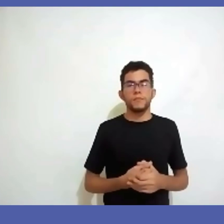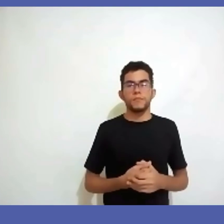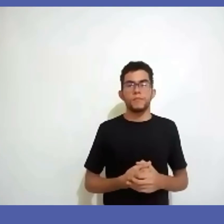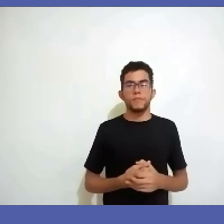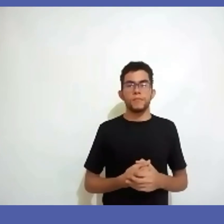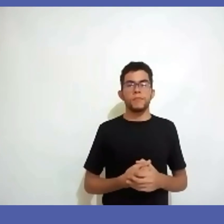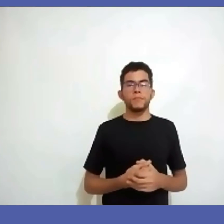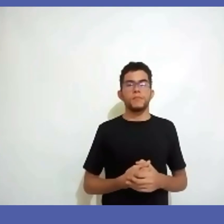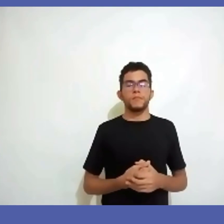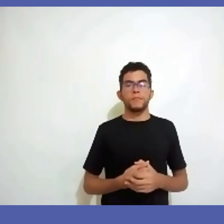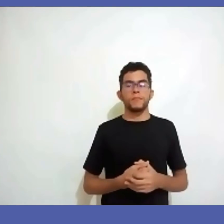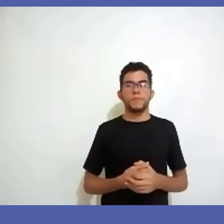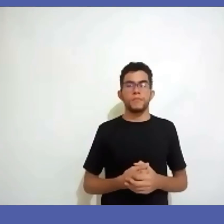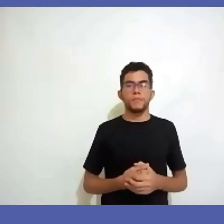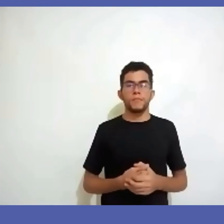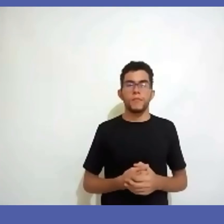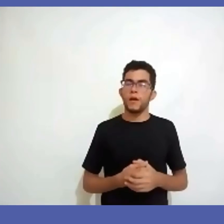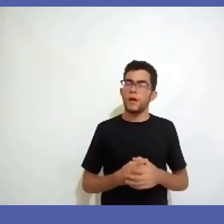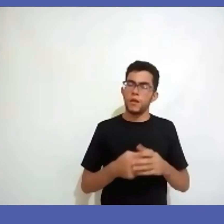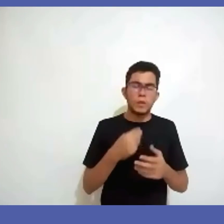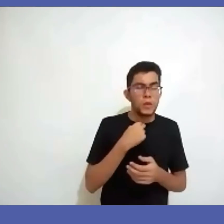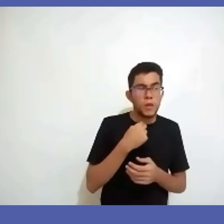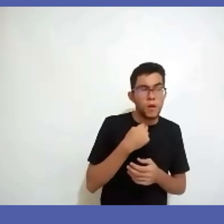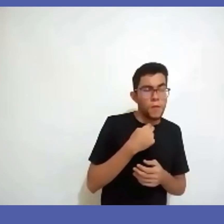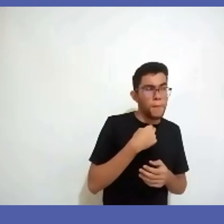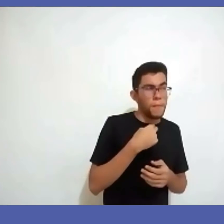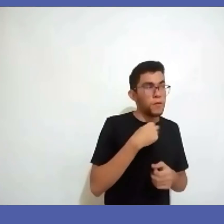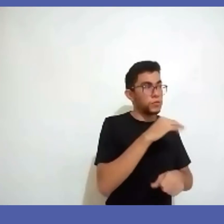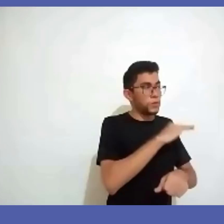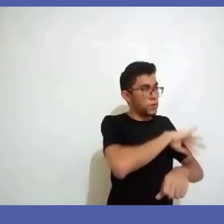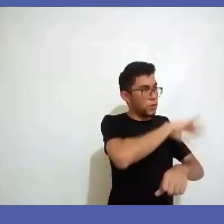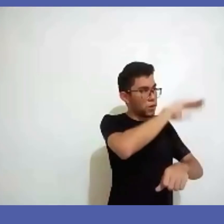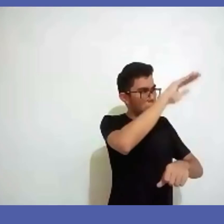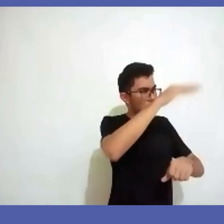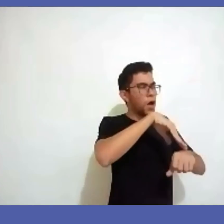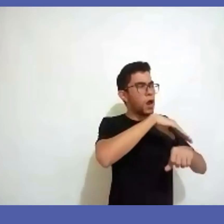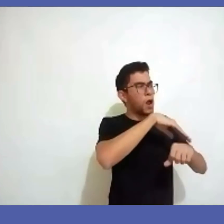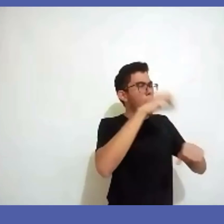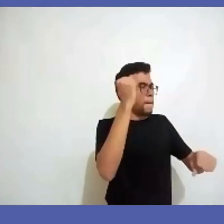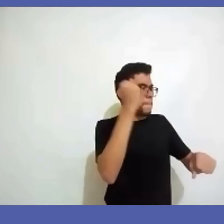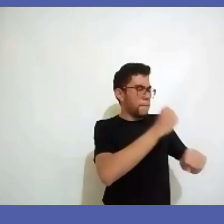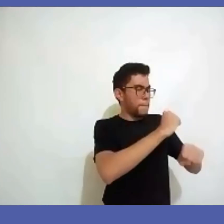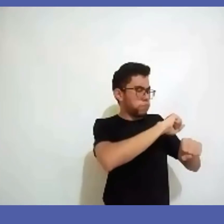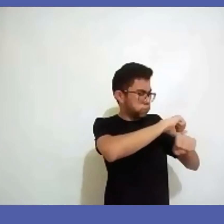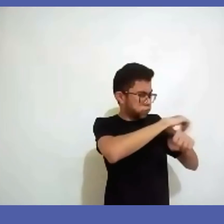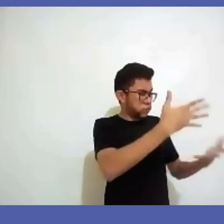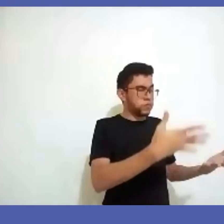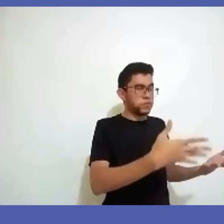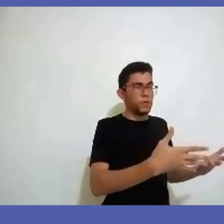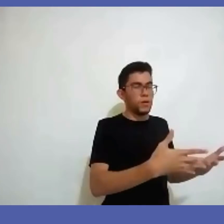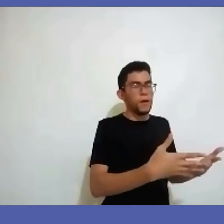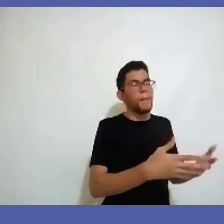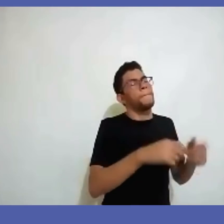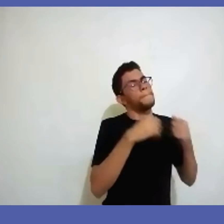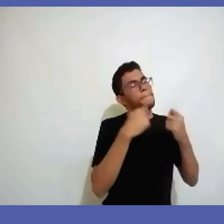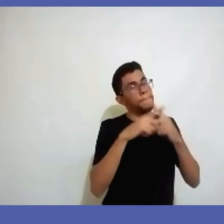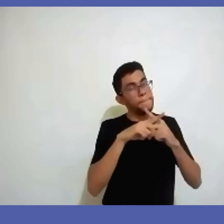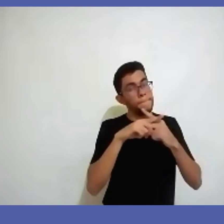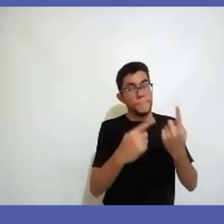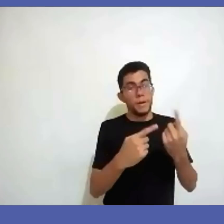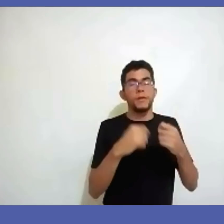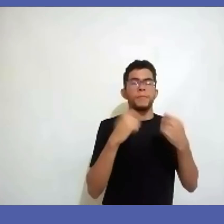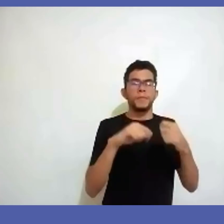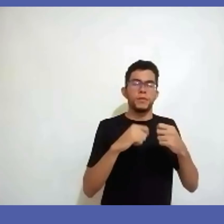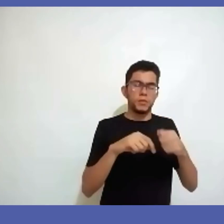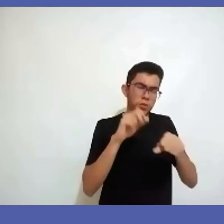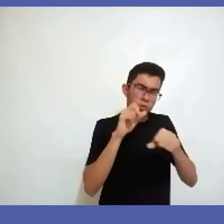grande. Não será possível. Não é possível nos dias de hoje. Mas, irmãos, vai surgir um momento, porque a pressão é cada